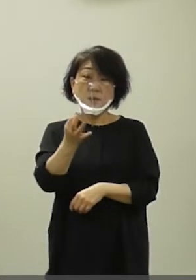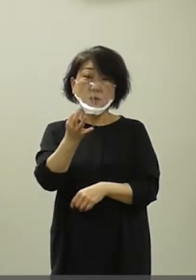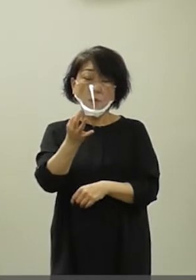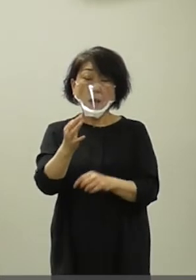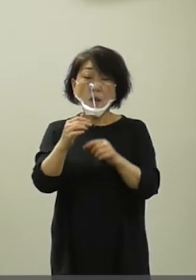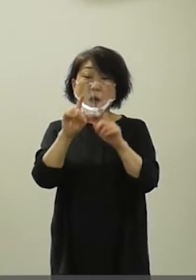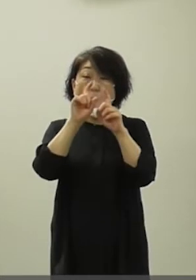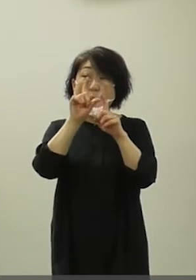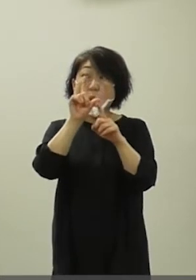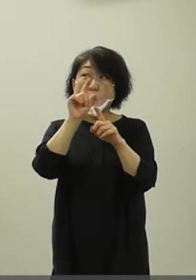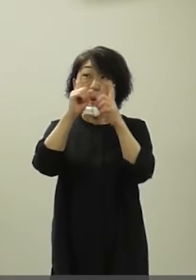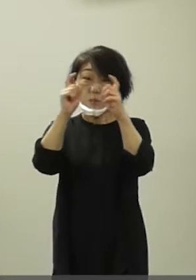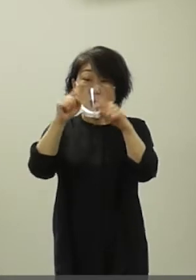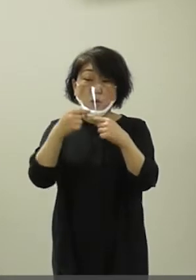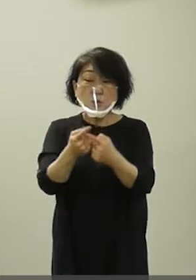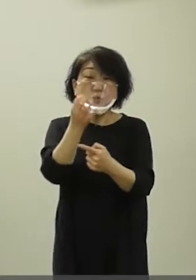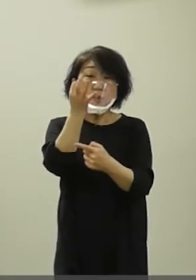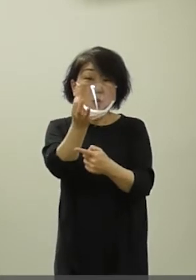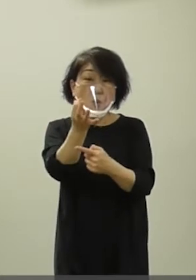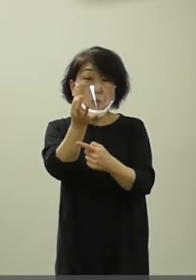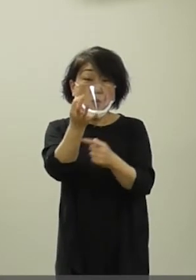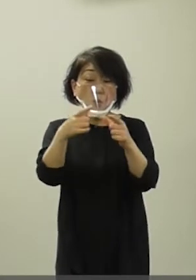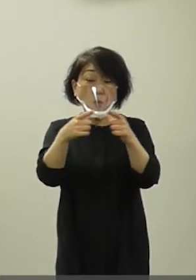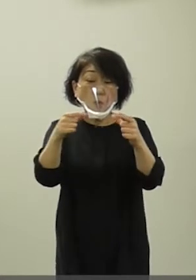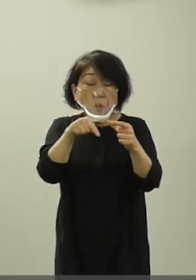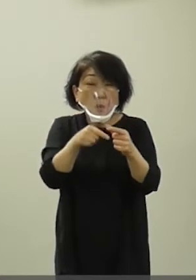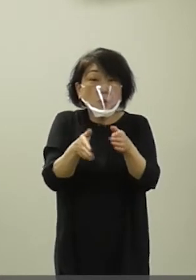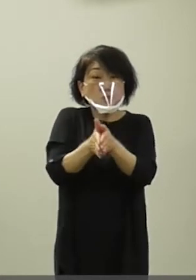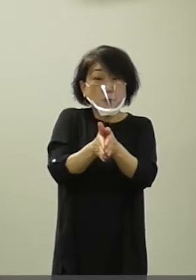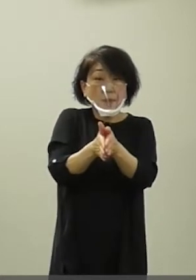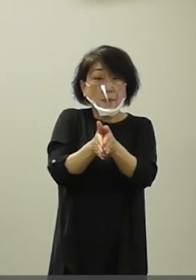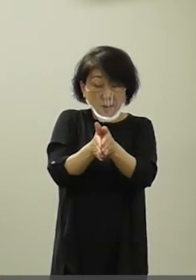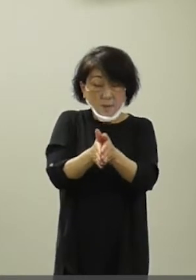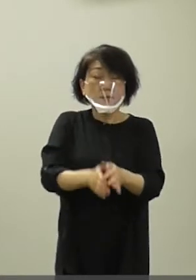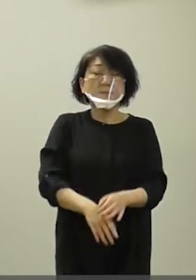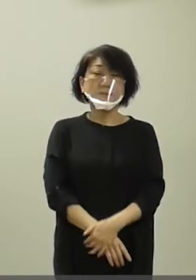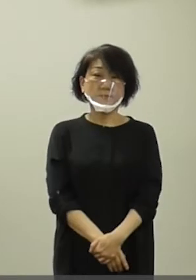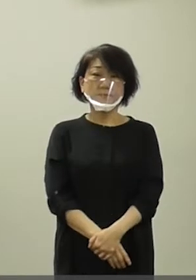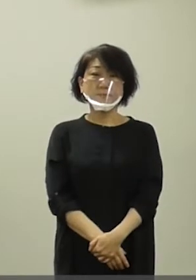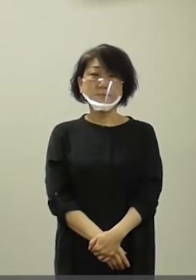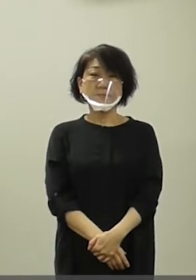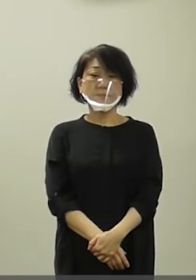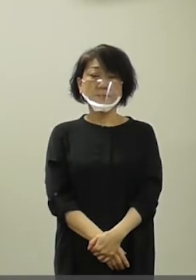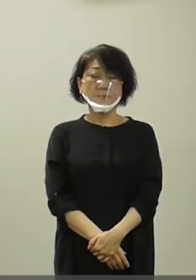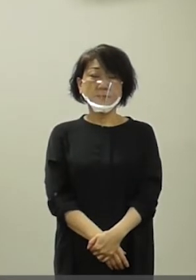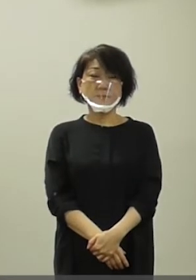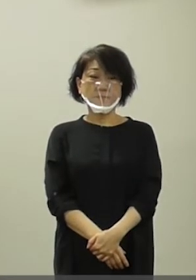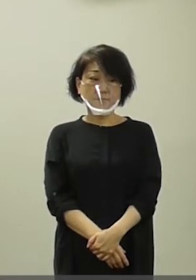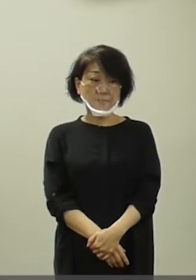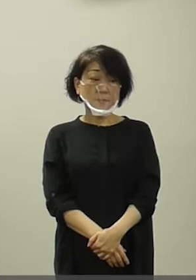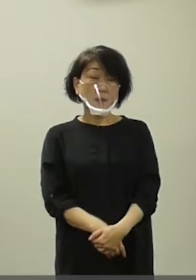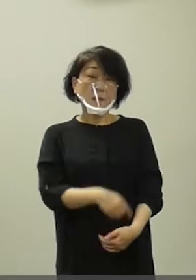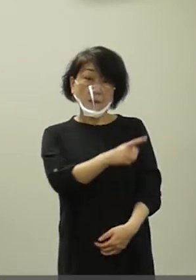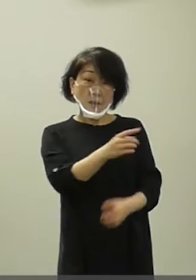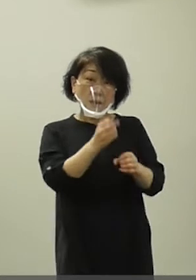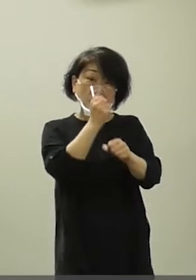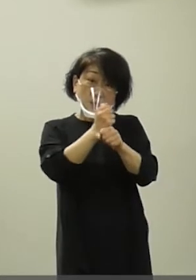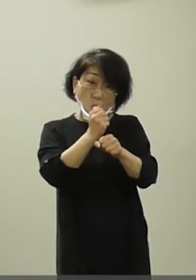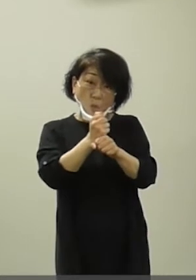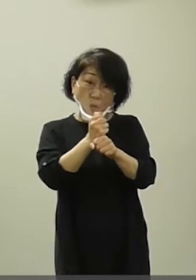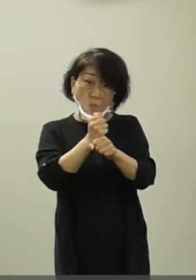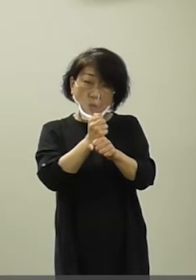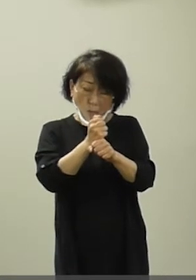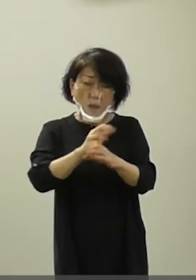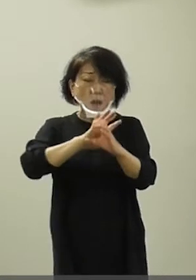近くによる言ういう状況に含むということでありますあの何もあの子等については感染症